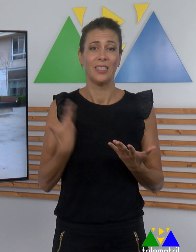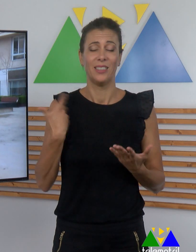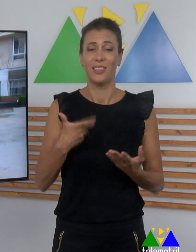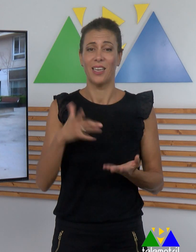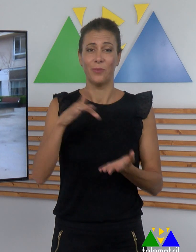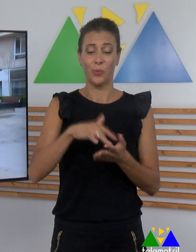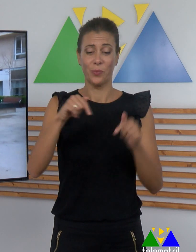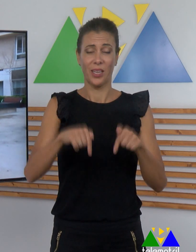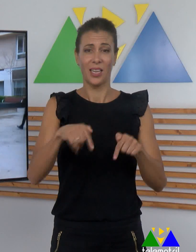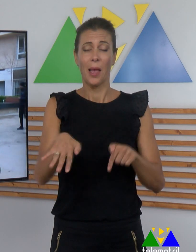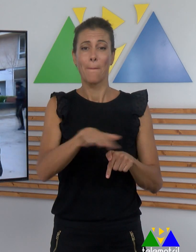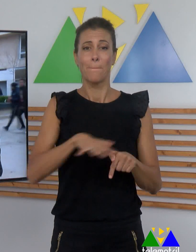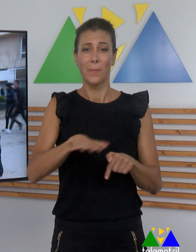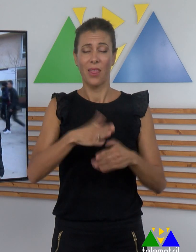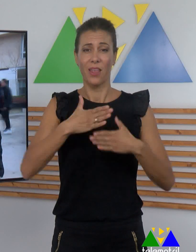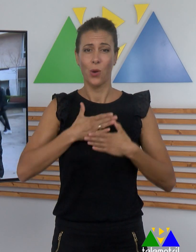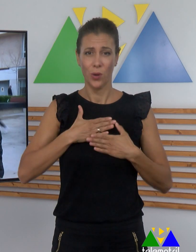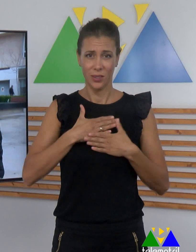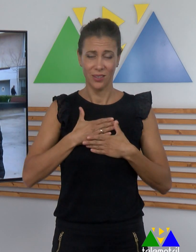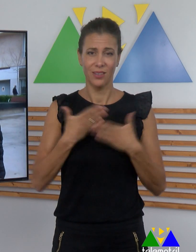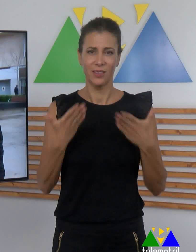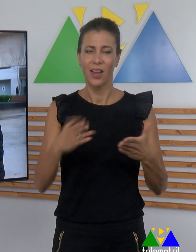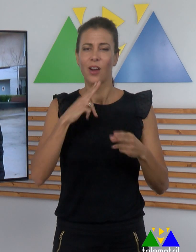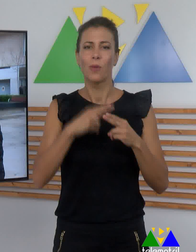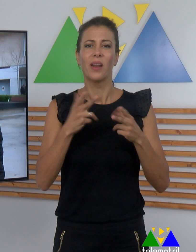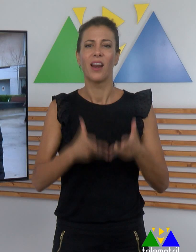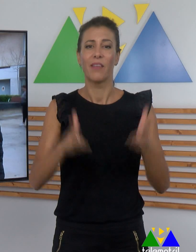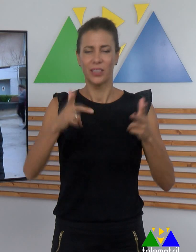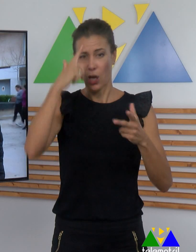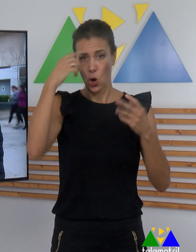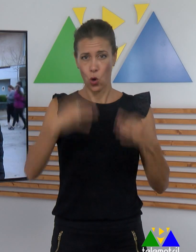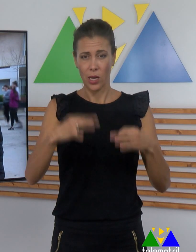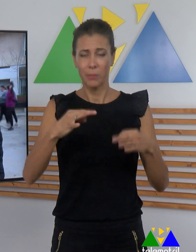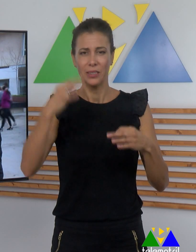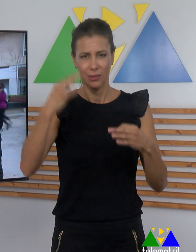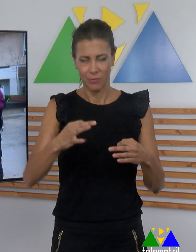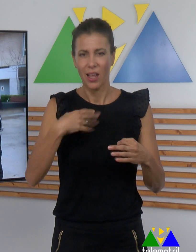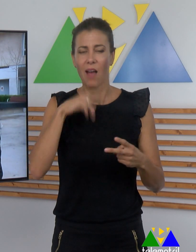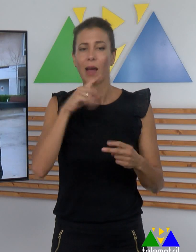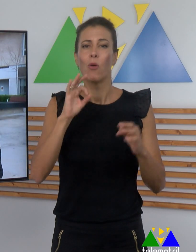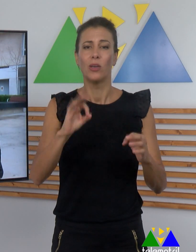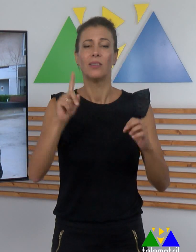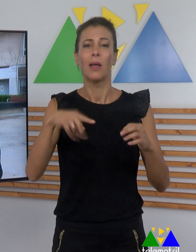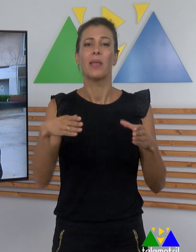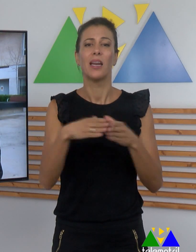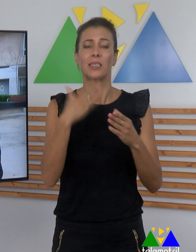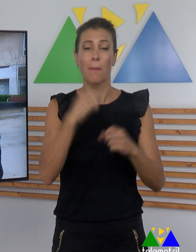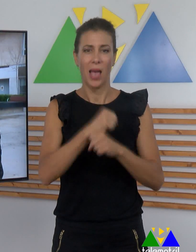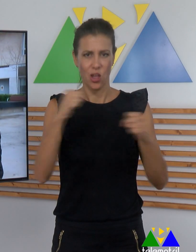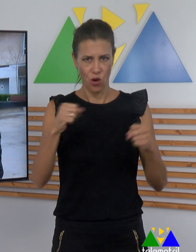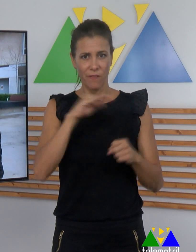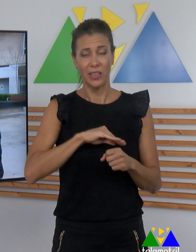llegado a nuestra plaza de la Libertad, lógicamente hablando sobre todo de la Iglesia Mayor bastante,